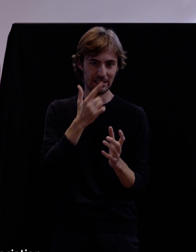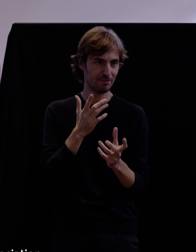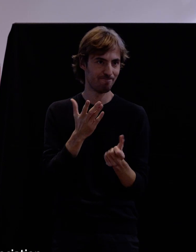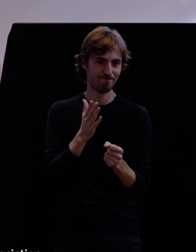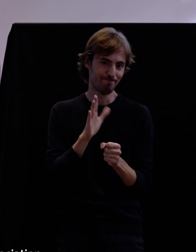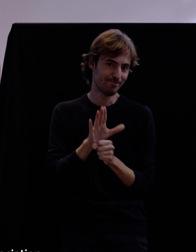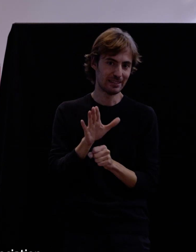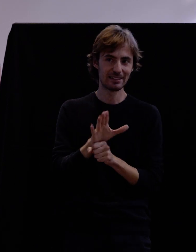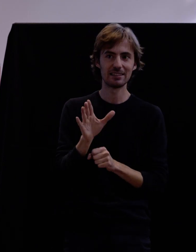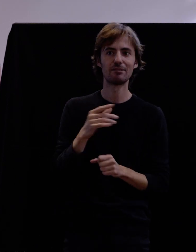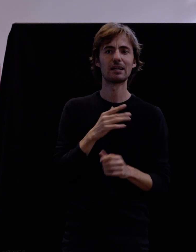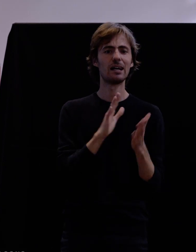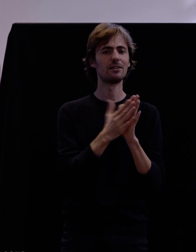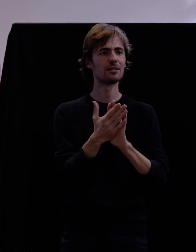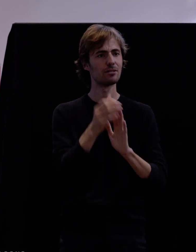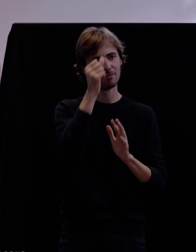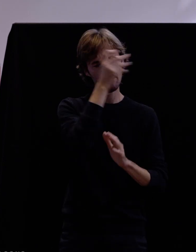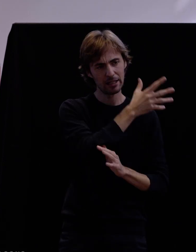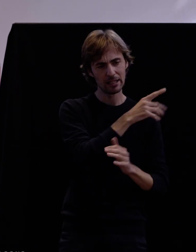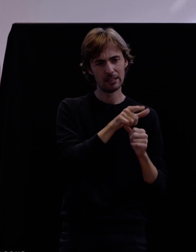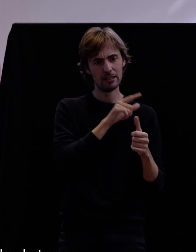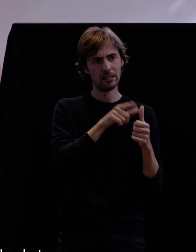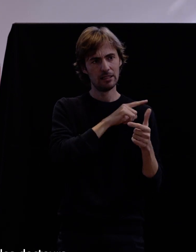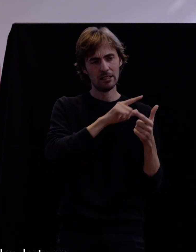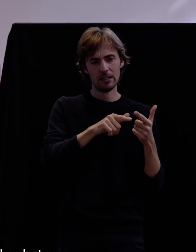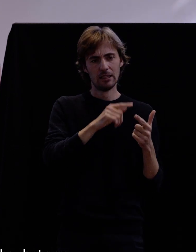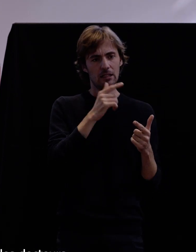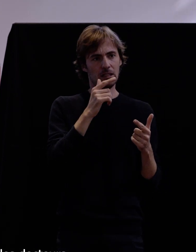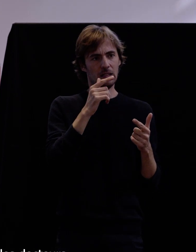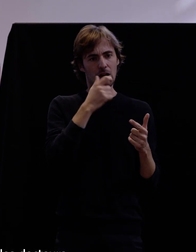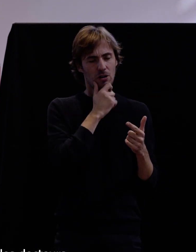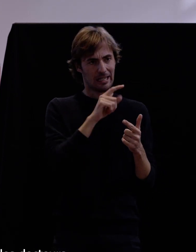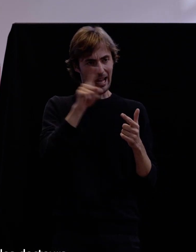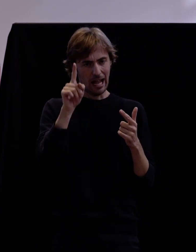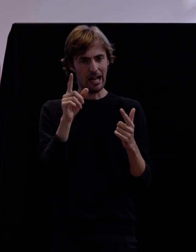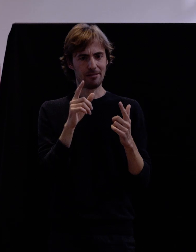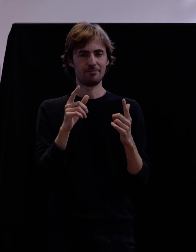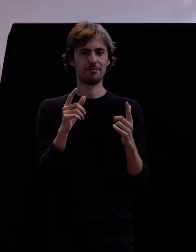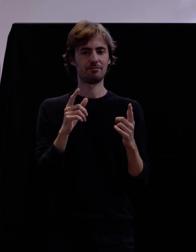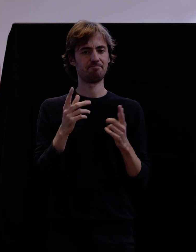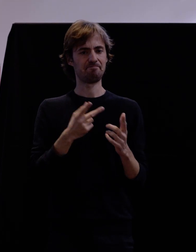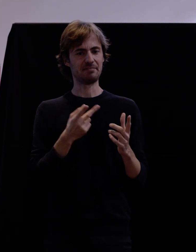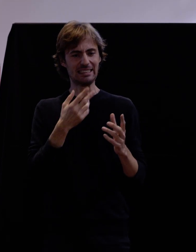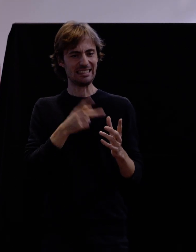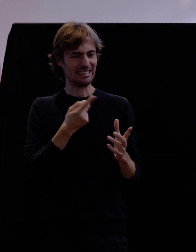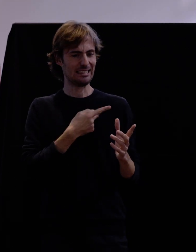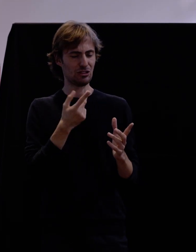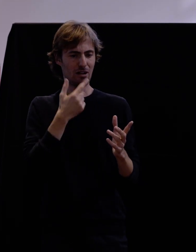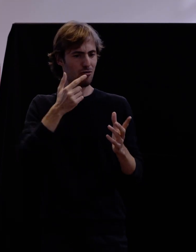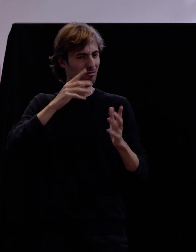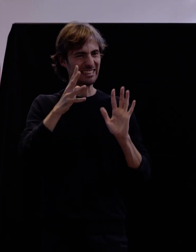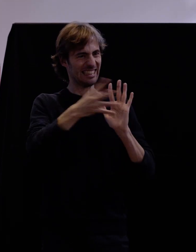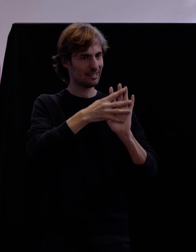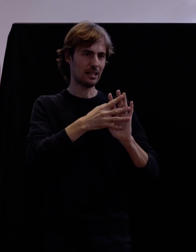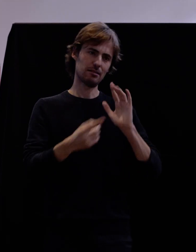la fois de Kim Blake, une fois encore, et puis d'autres personnes, se sont dit, bon, pour les docteurs, il faut qu'il y ait des critères majeurs. Donc, on a